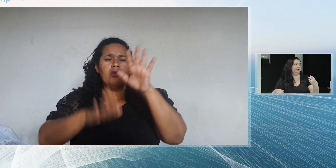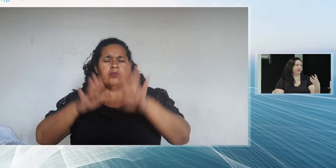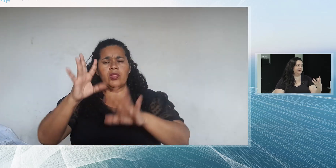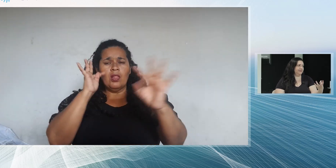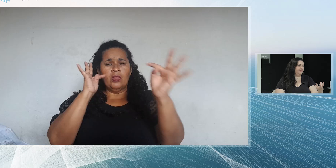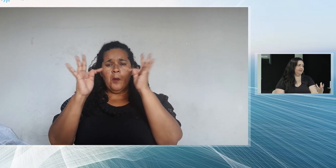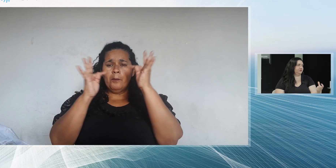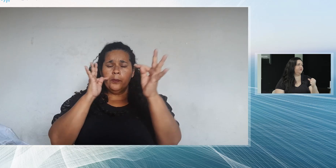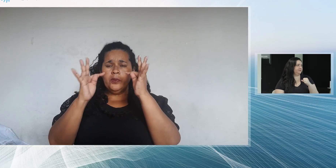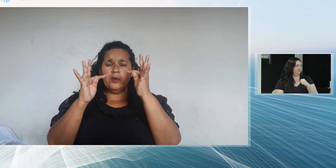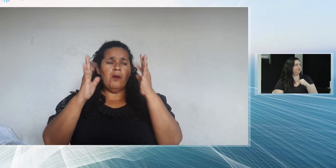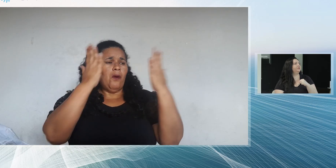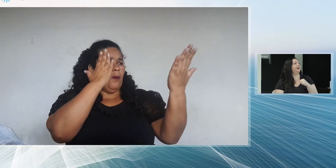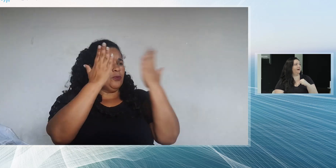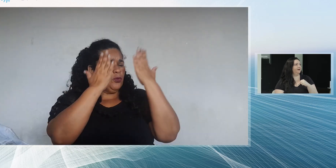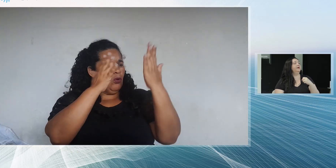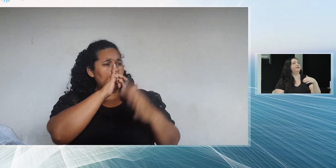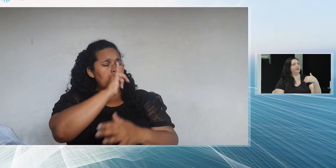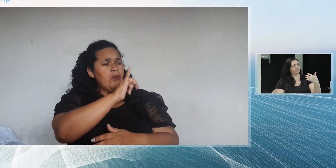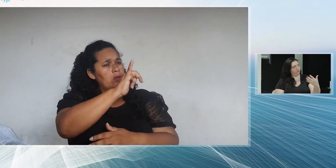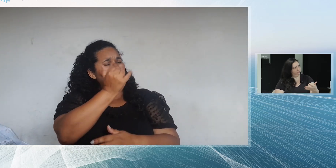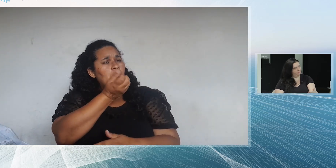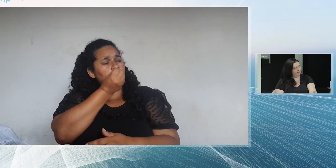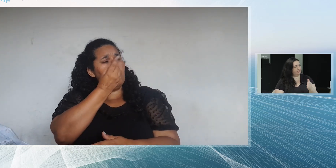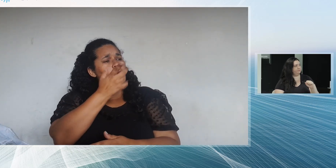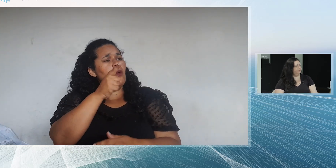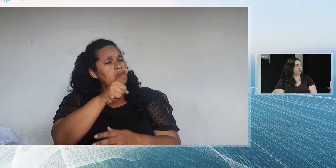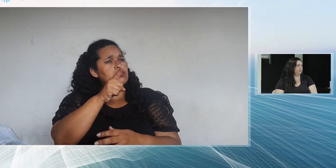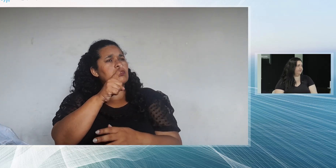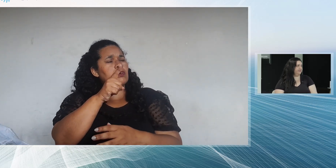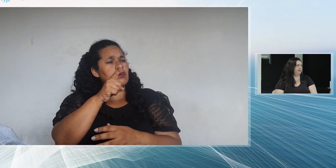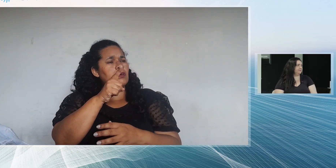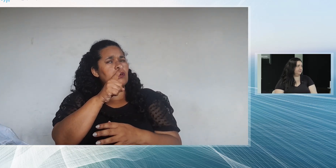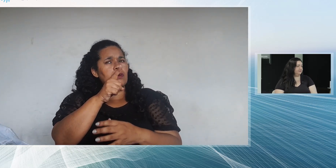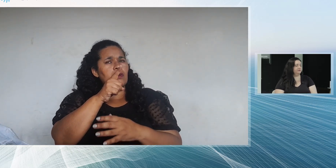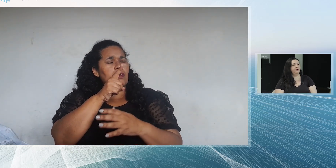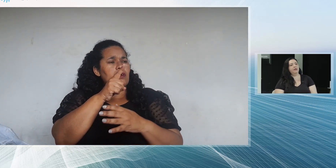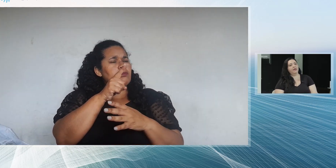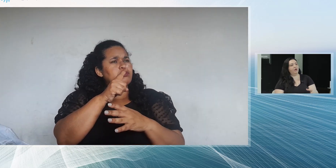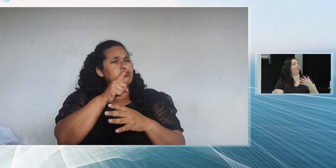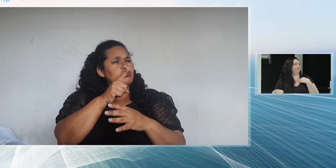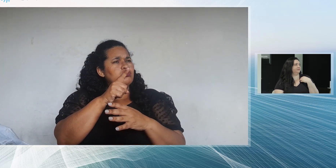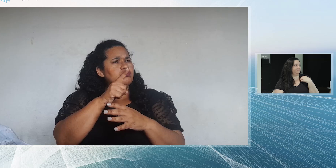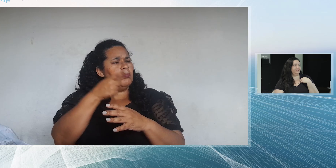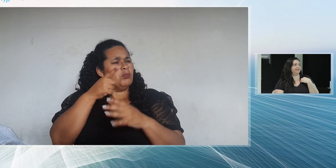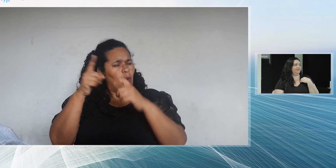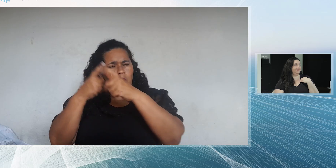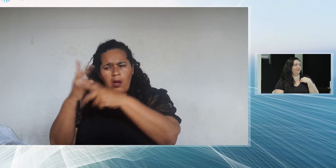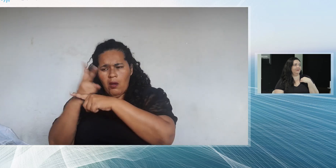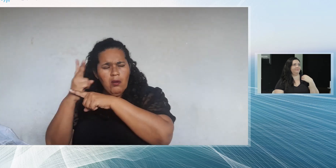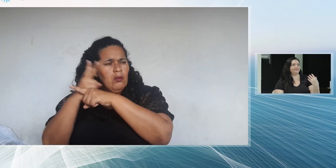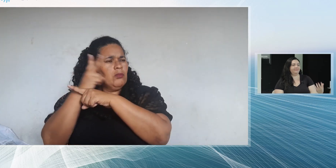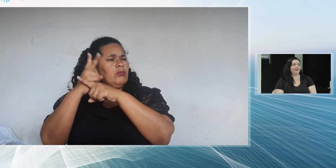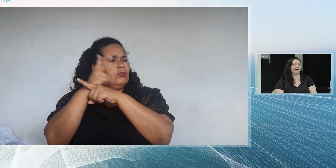psicóloga fala, olha, seria interessante você investigar, e aí o psicólogo pede para a pessoa fazer a avaliação, ou você mesma,